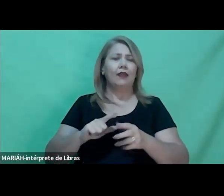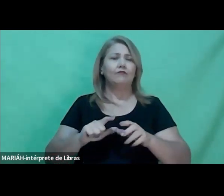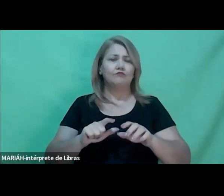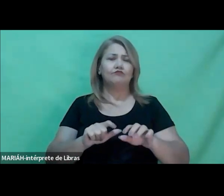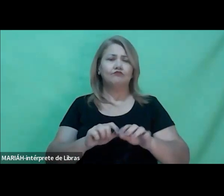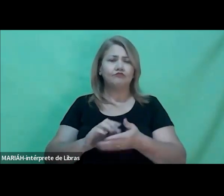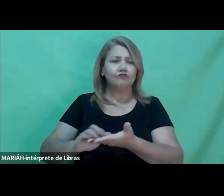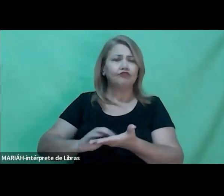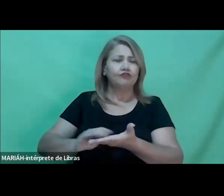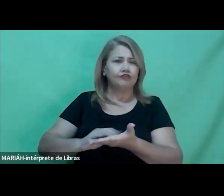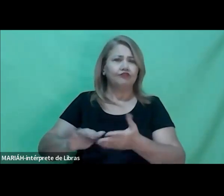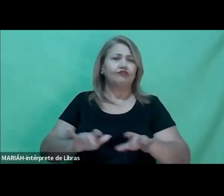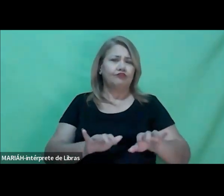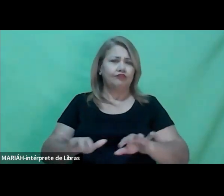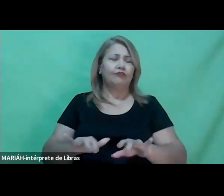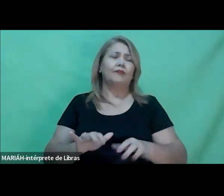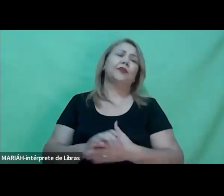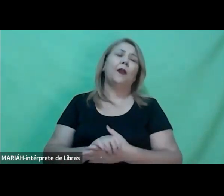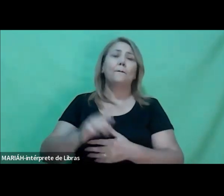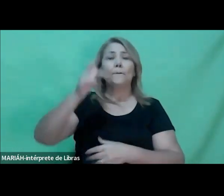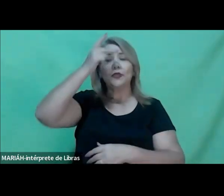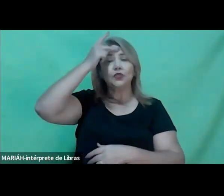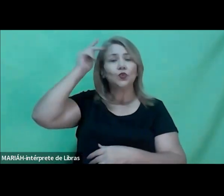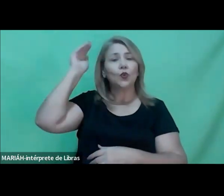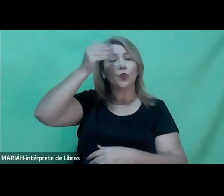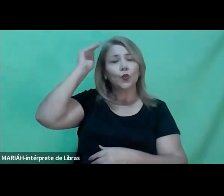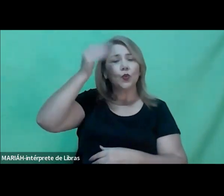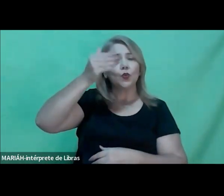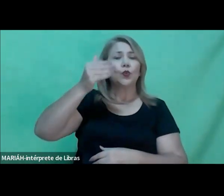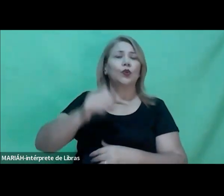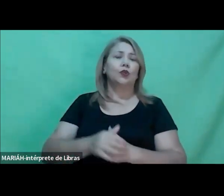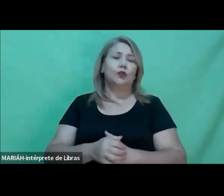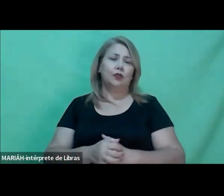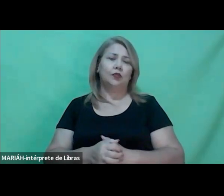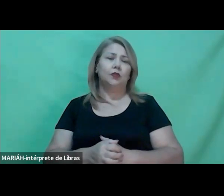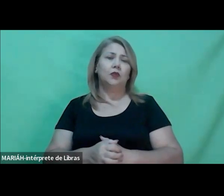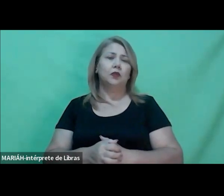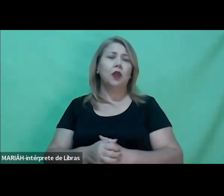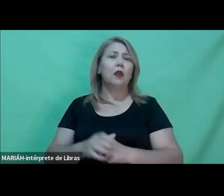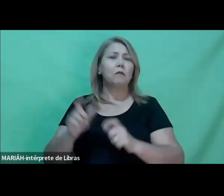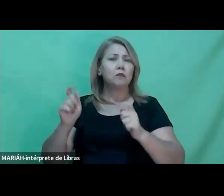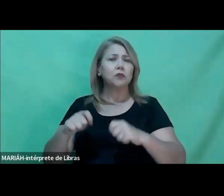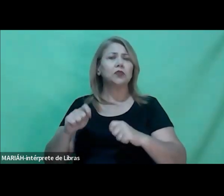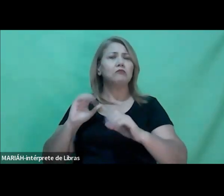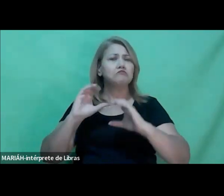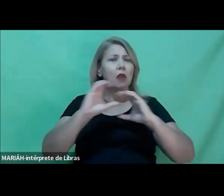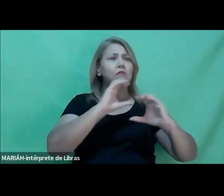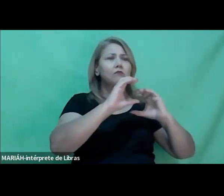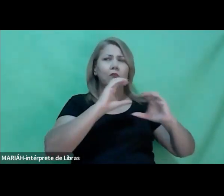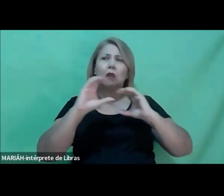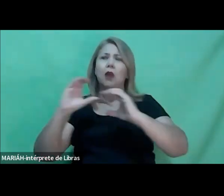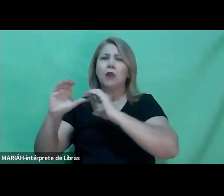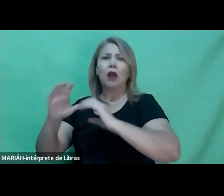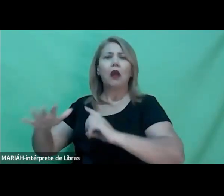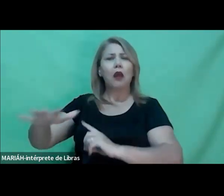podían oírse entre ellos hablando un poco en voz alta y alguien empezó a contar chistes no y yo le